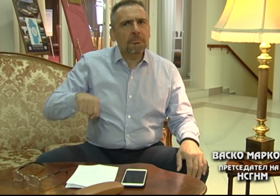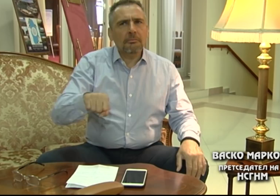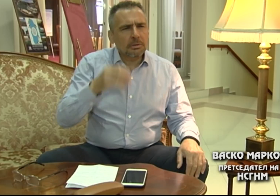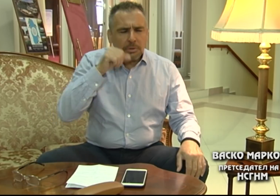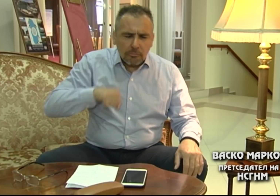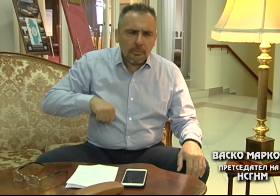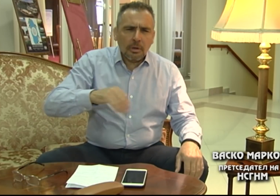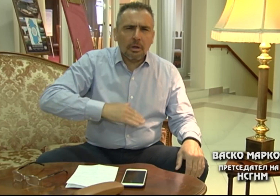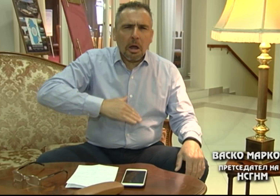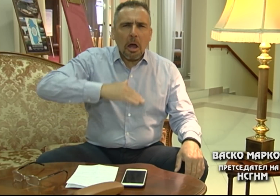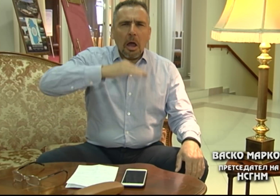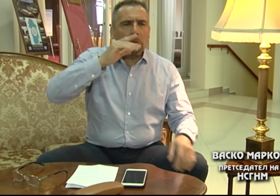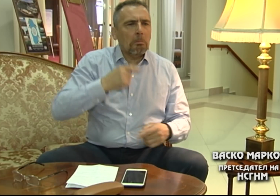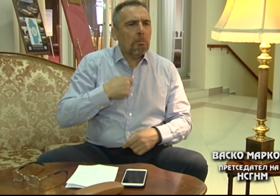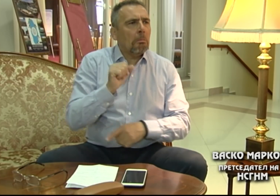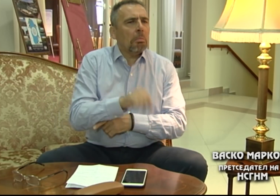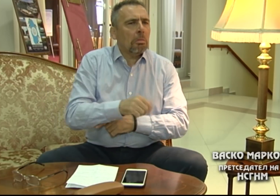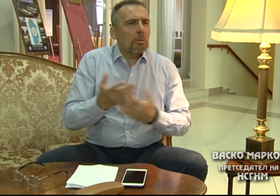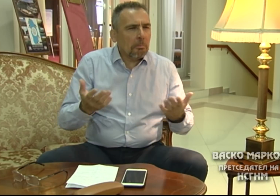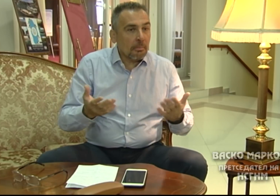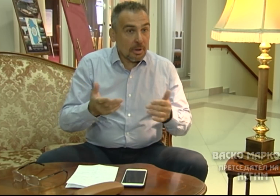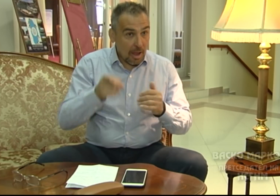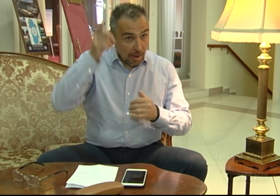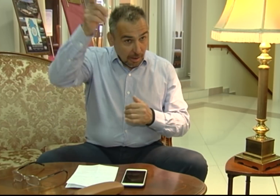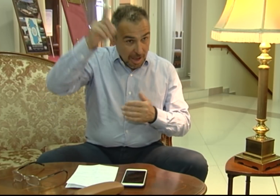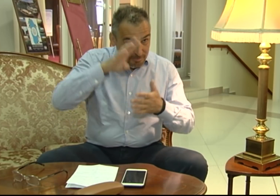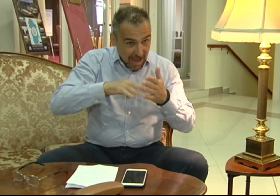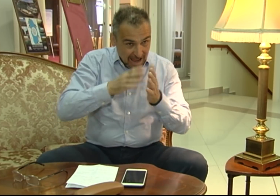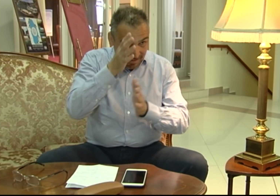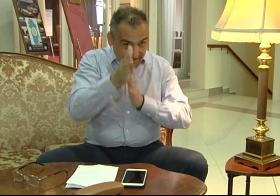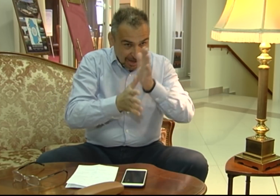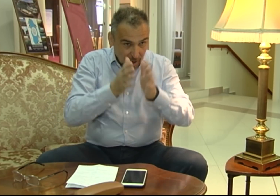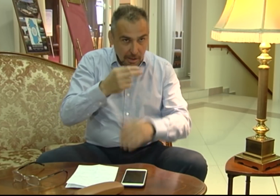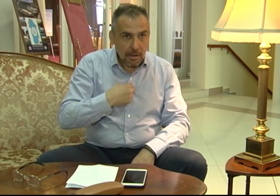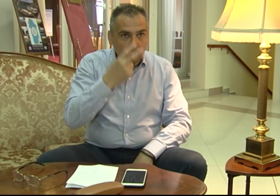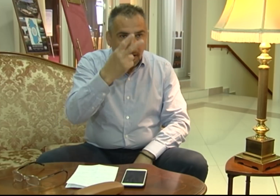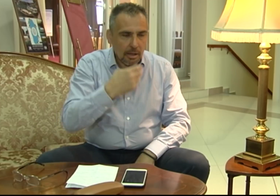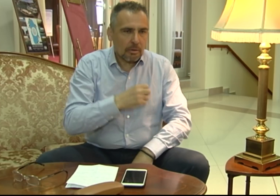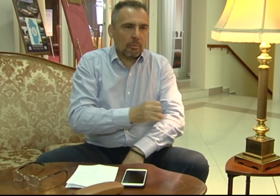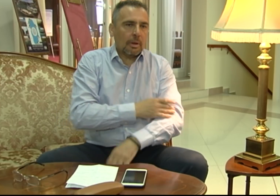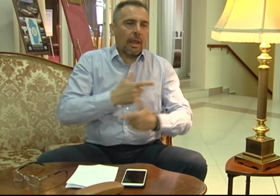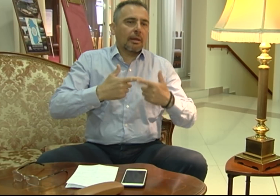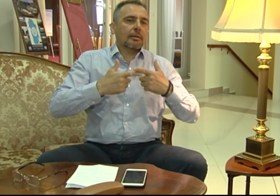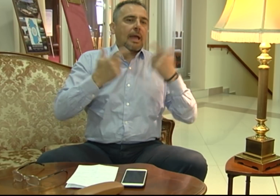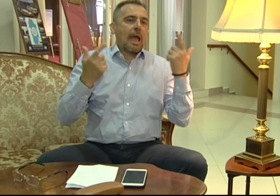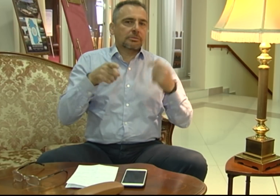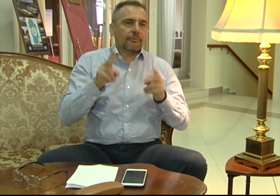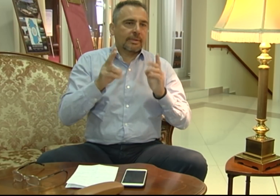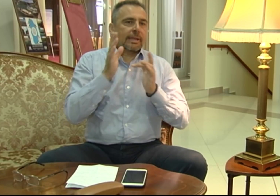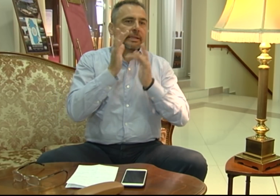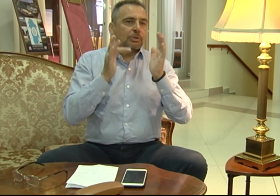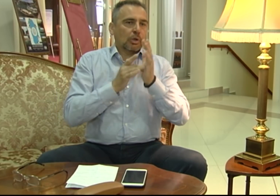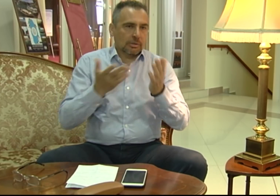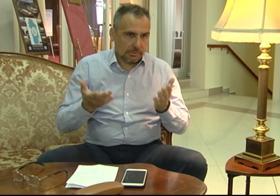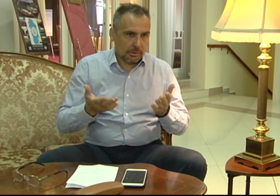Исус Христос, како им помагал на луѓето, како ги подучувал да не лажат, да не вршат лоши дела. Ги советувал на